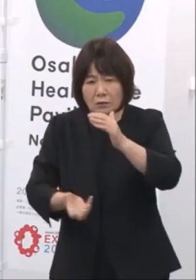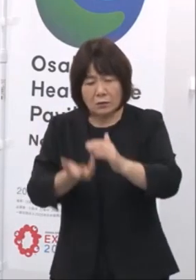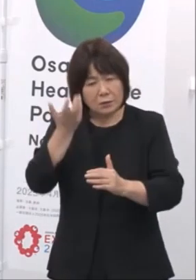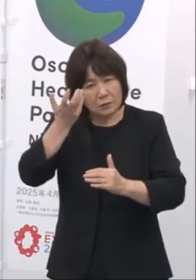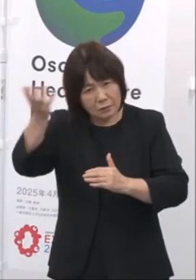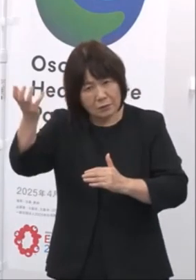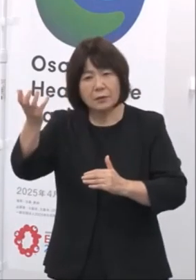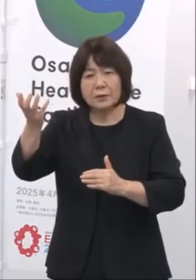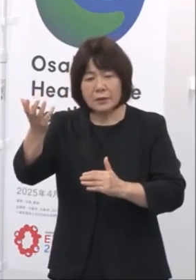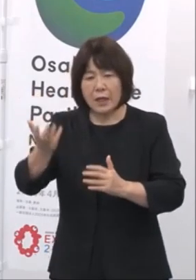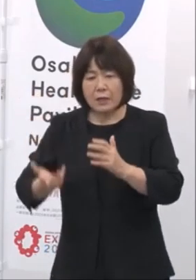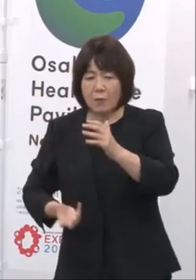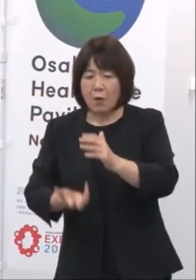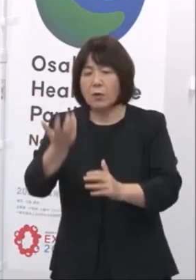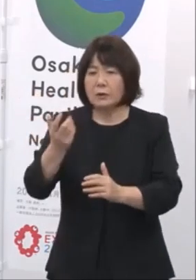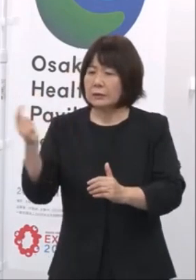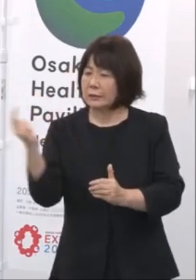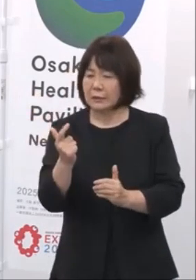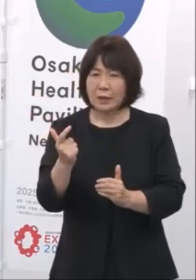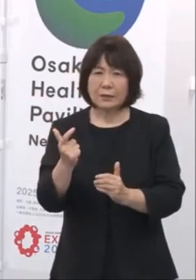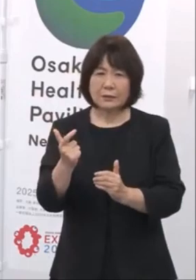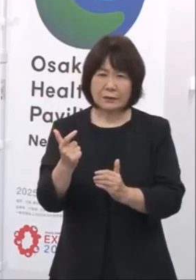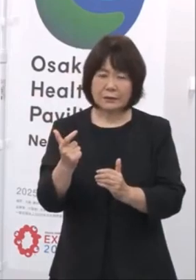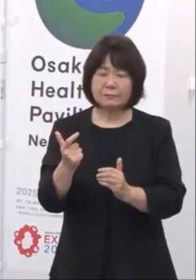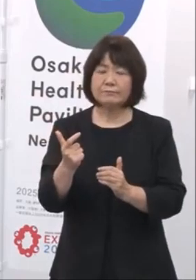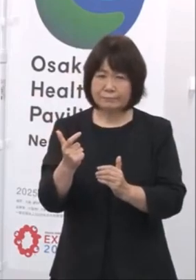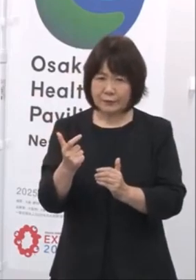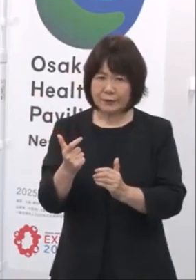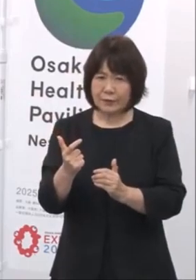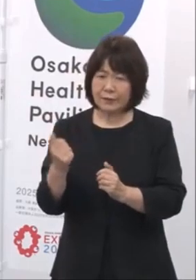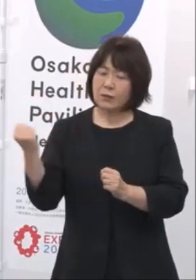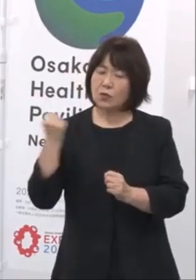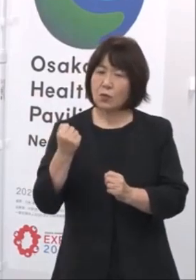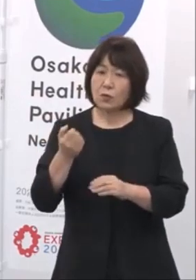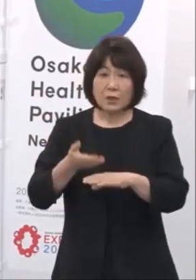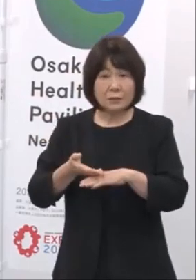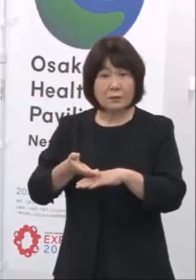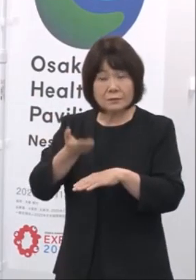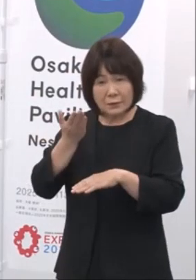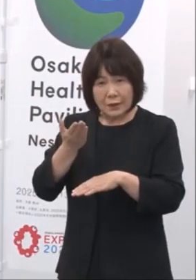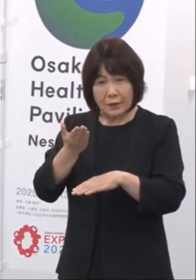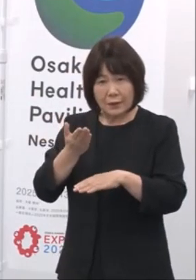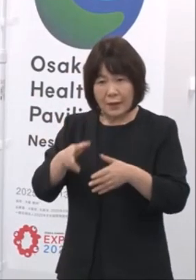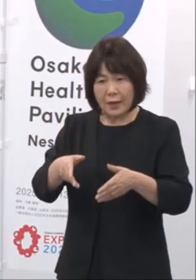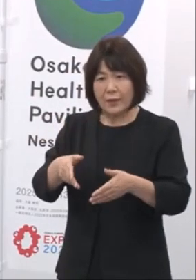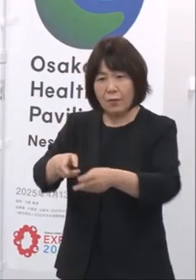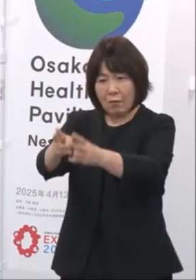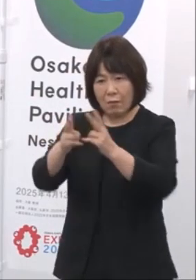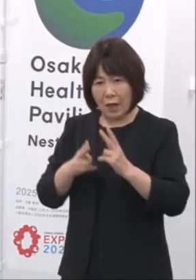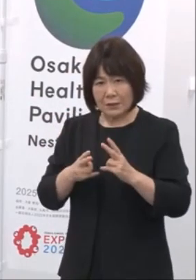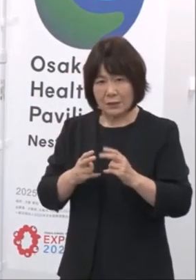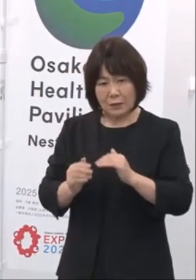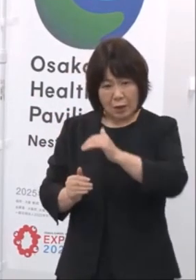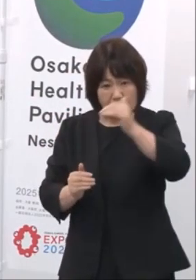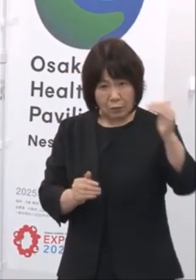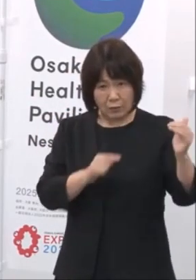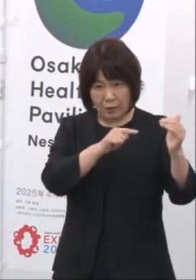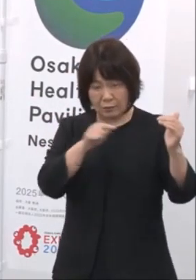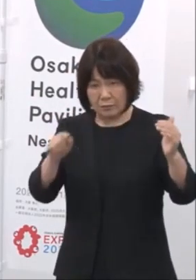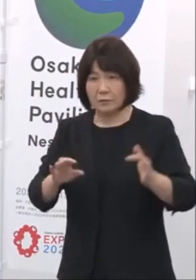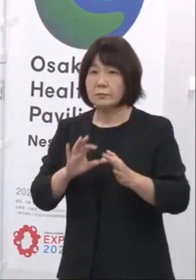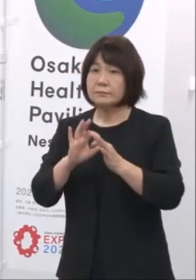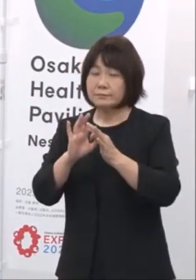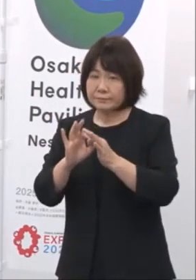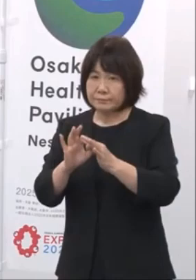が起きても対応できる耐震性というのは強化した上での建造物ですので、それ